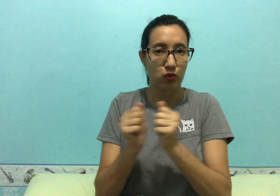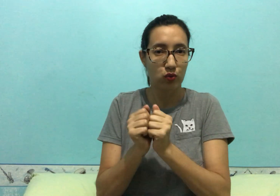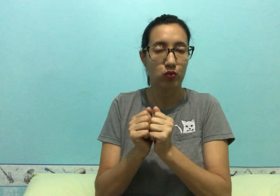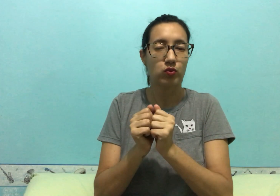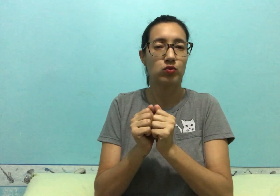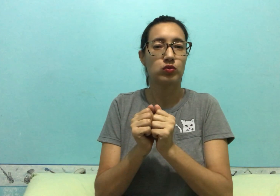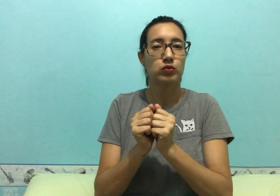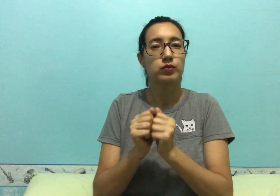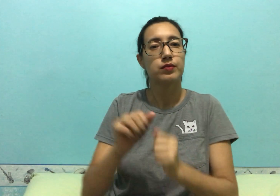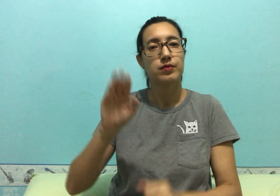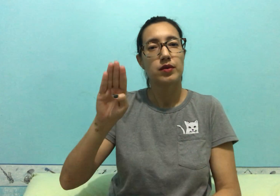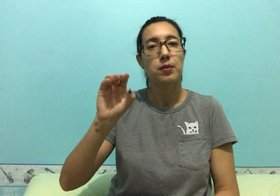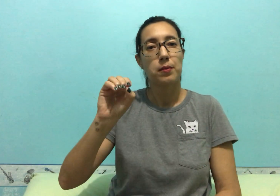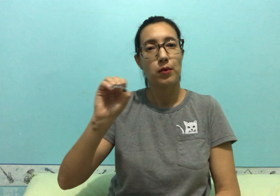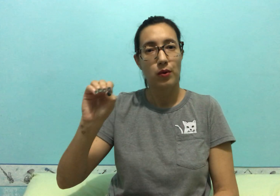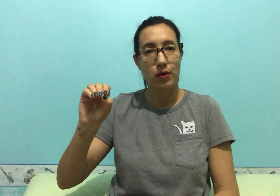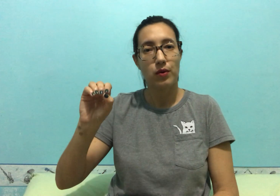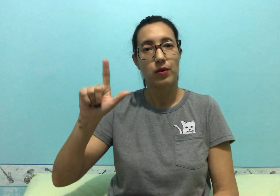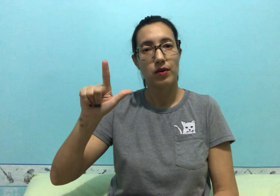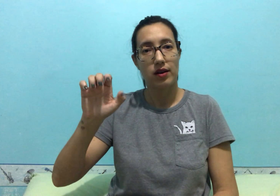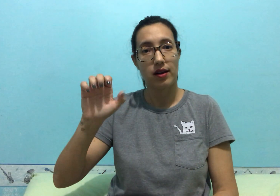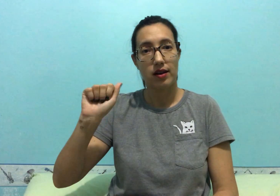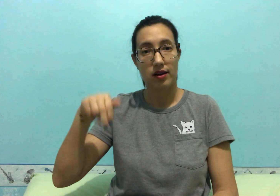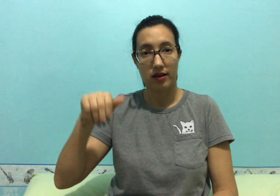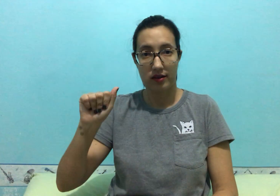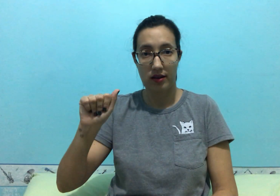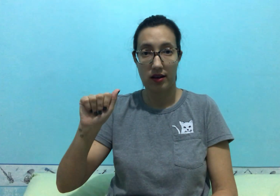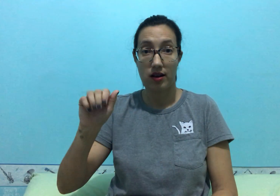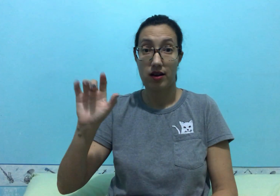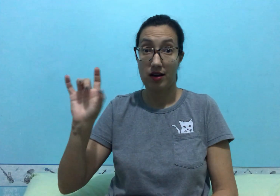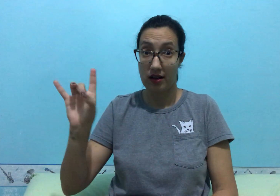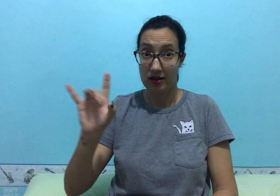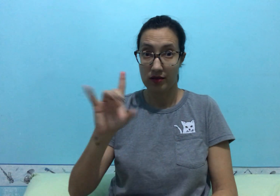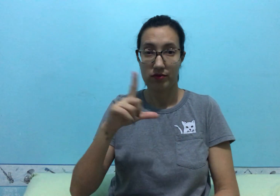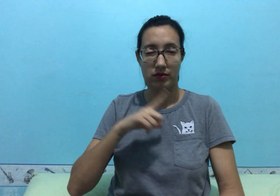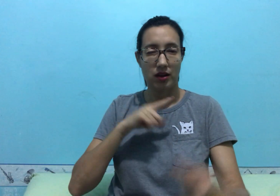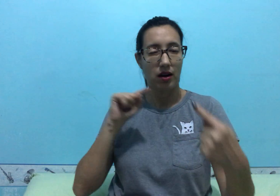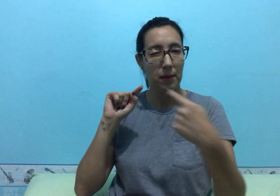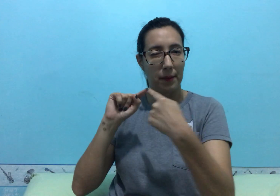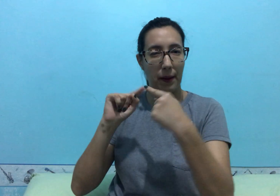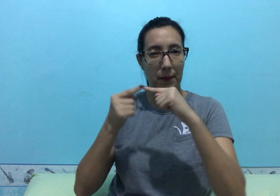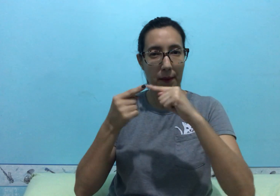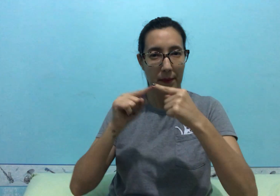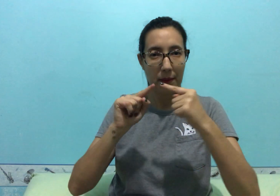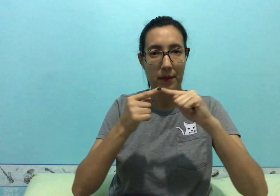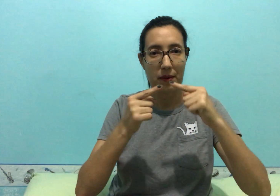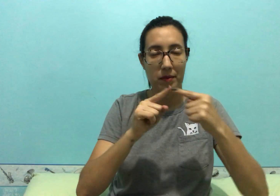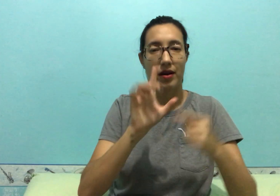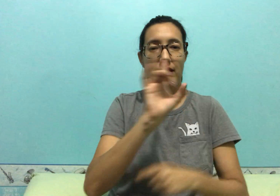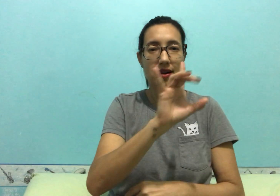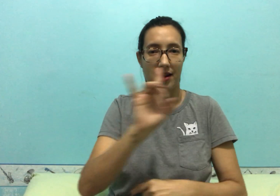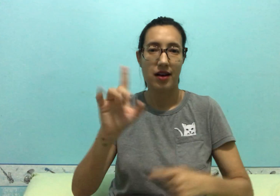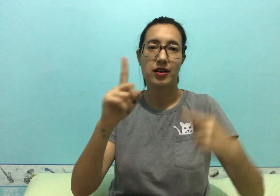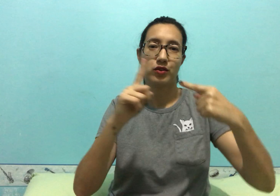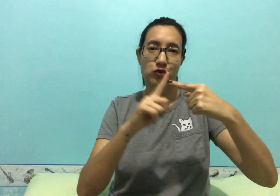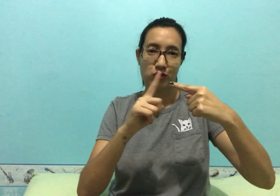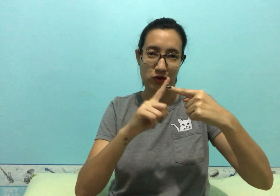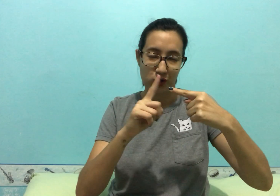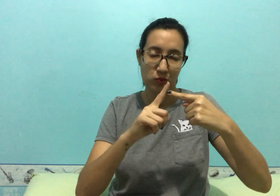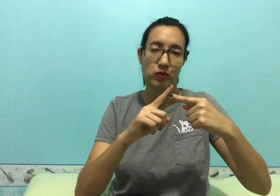equação booleana está associada a um circuito, né, funcionalmente associada. Então, cada circuito é descrito por uma equação booleana, cada equação